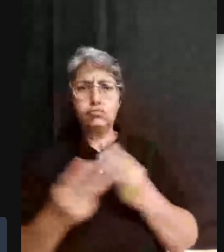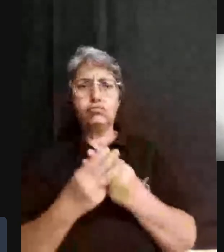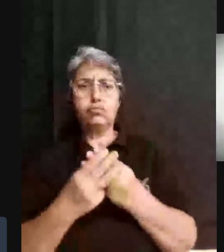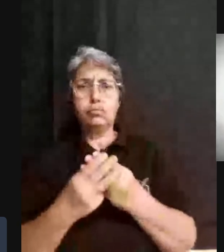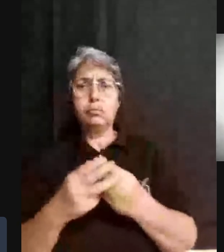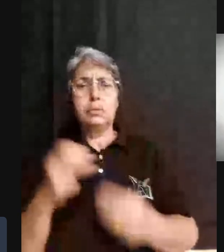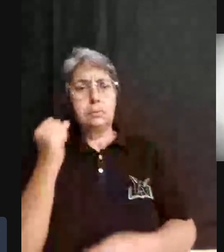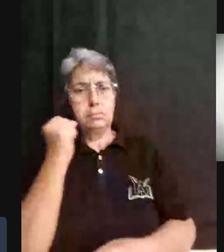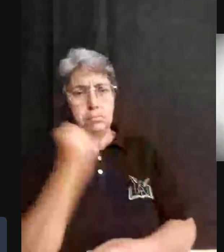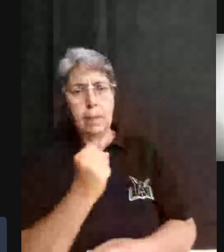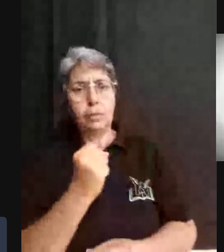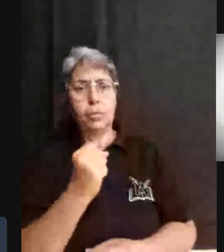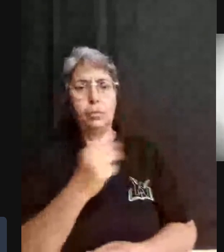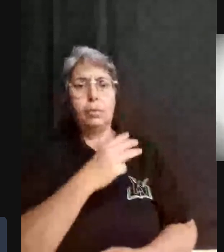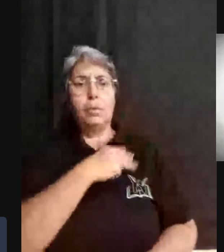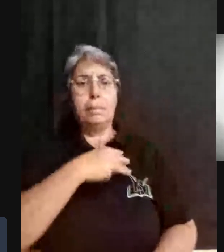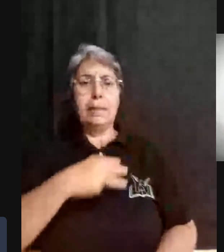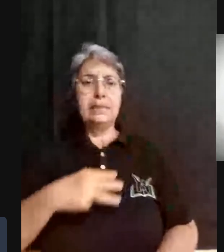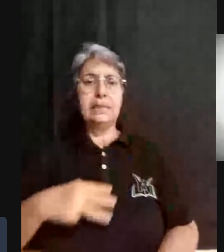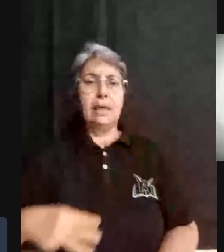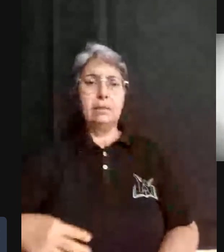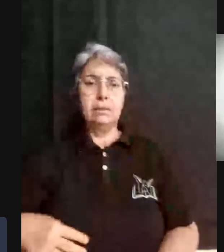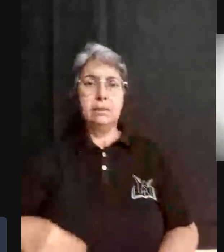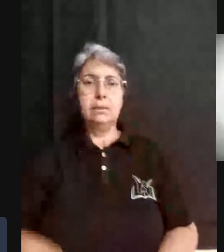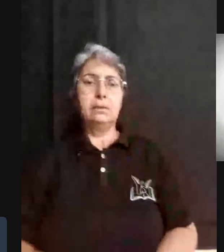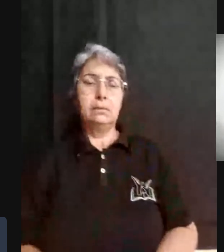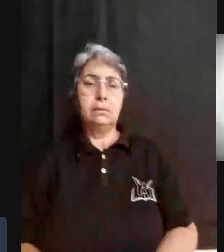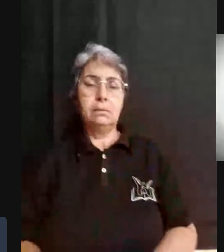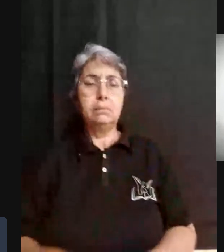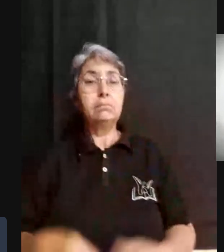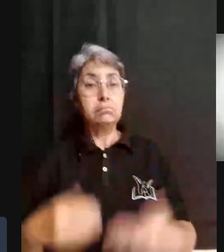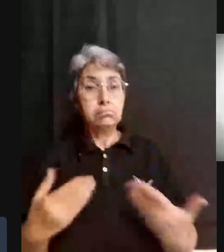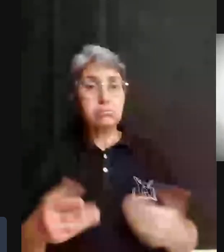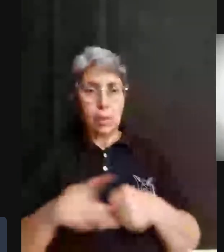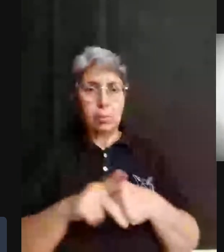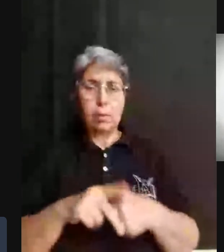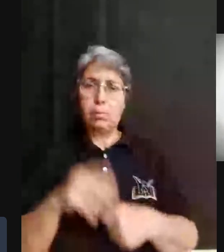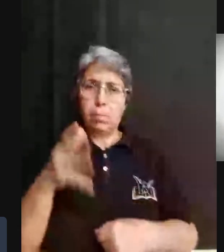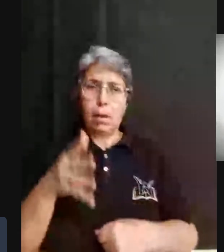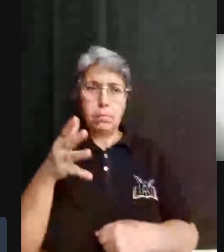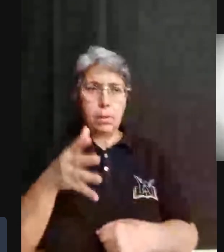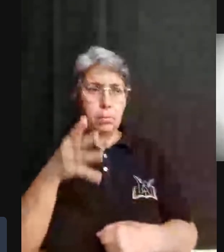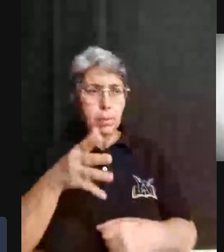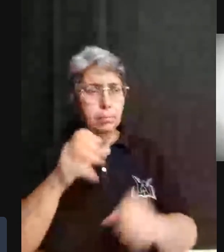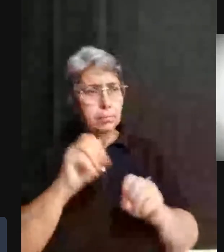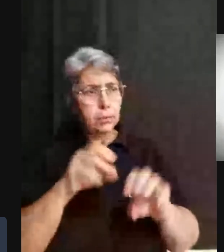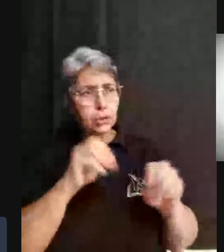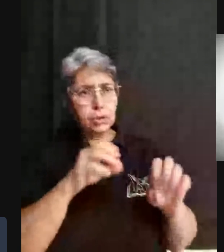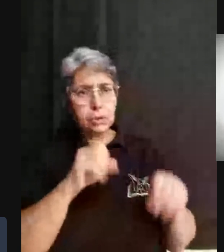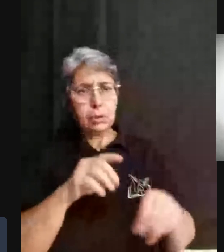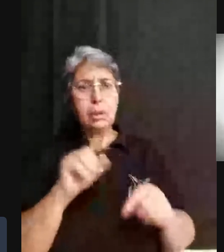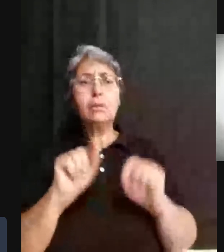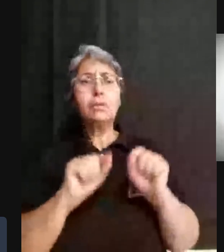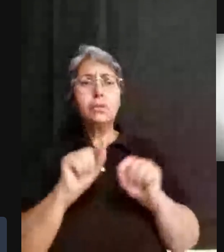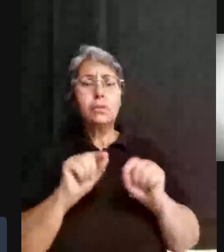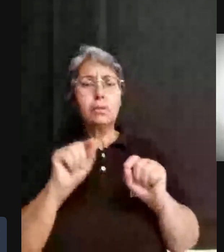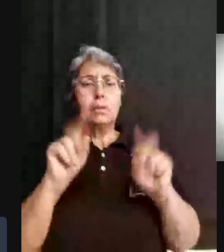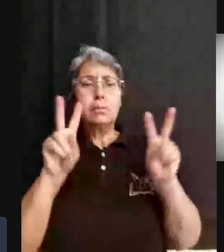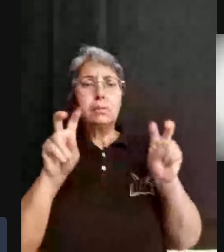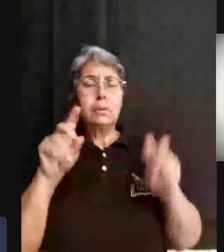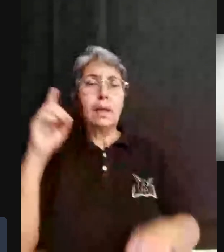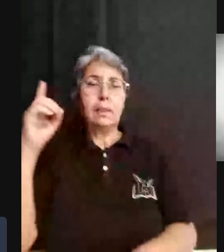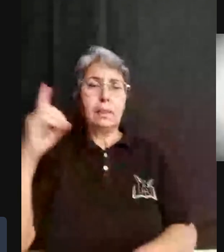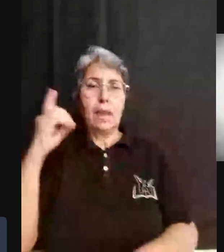matado o Messias. Em determinado momento, nesse discurso, nesse sermão, ele fala a respeito do rei Davi e do descendente de